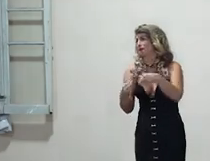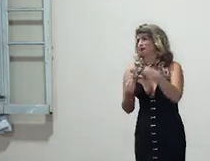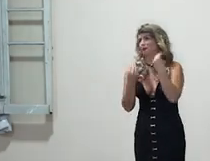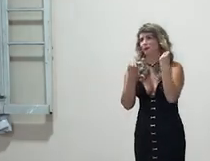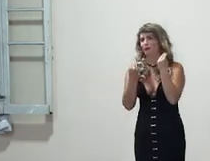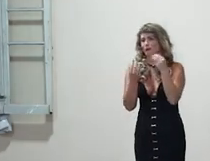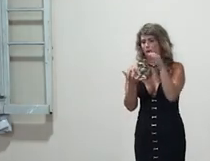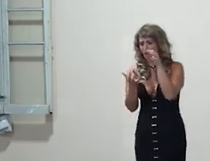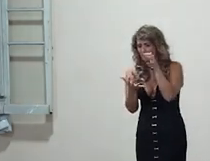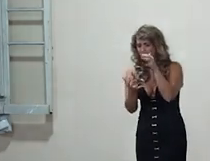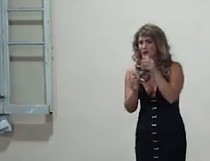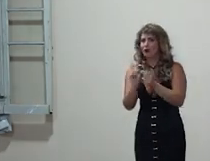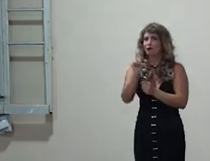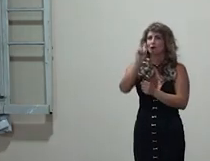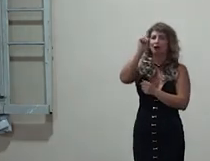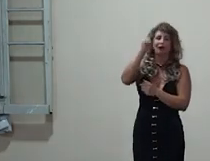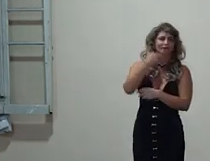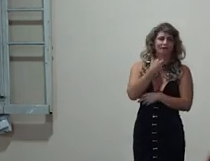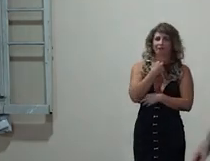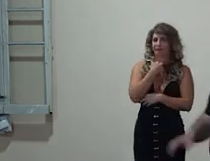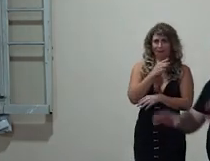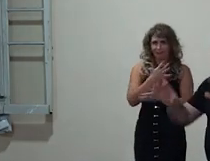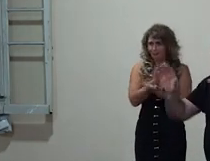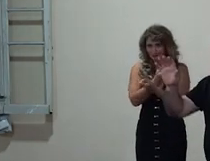vai segurar o gás, não sei o quê.